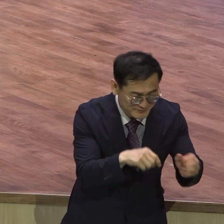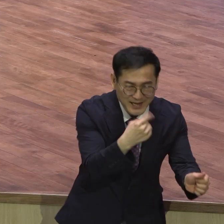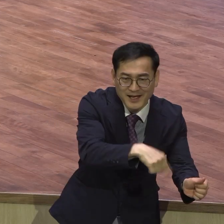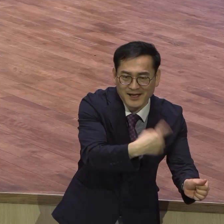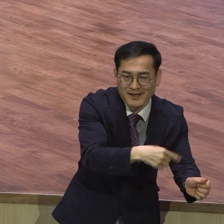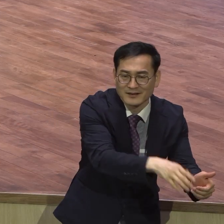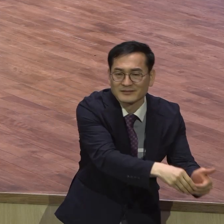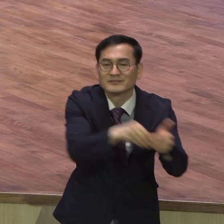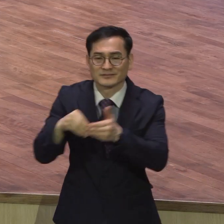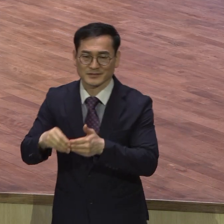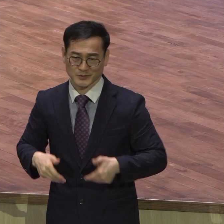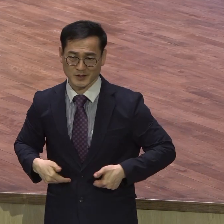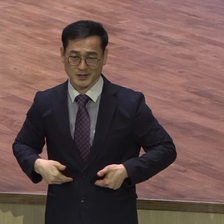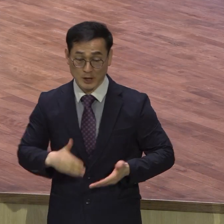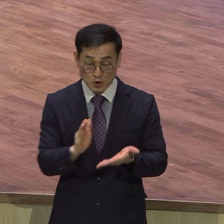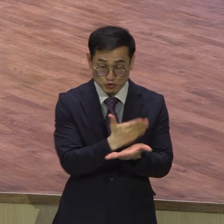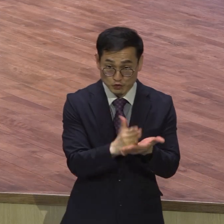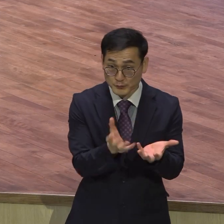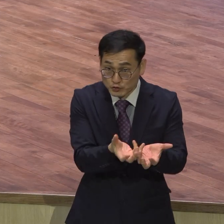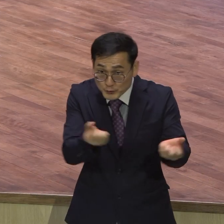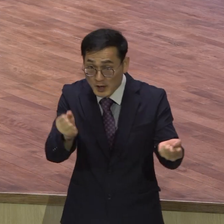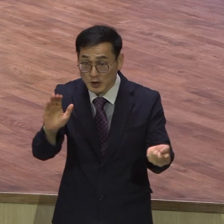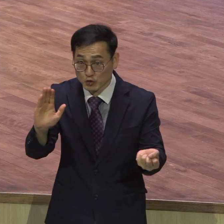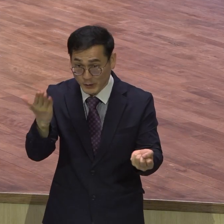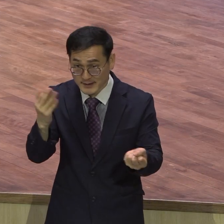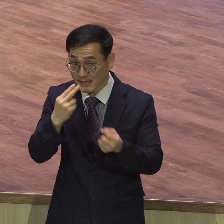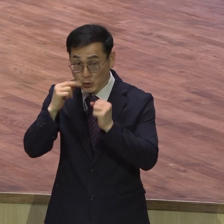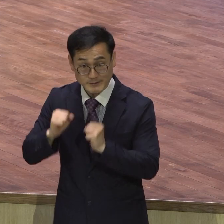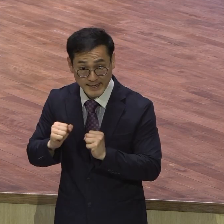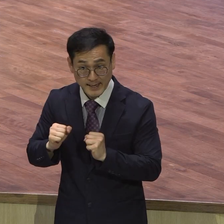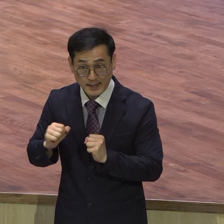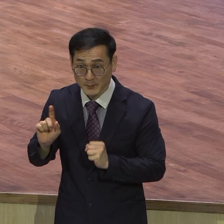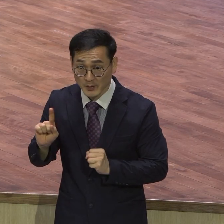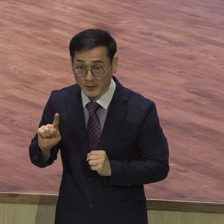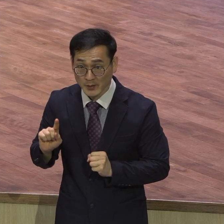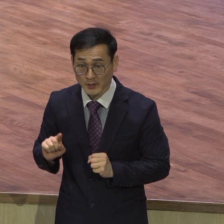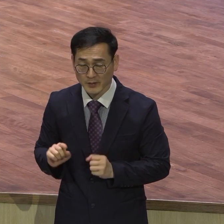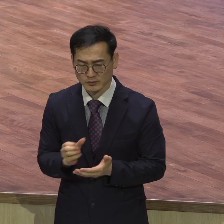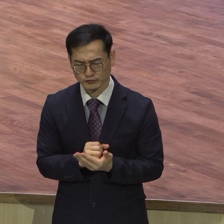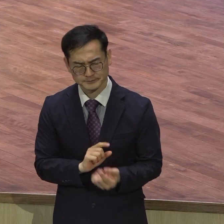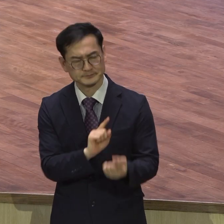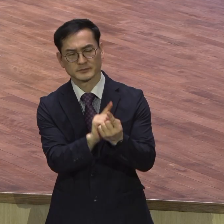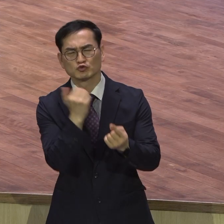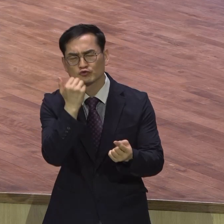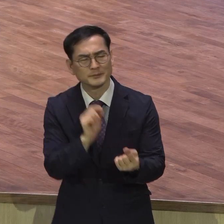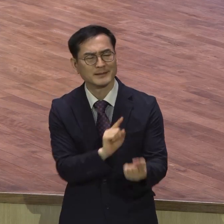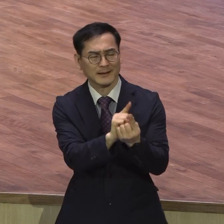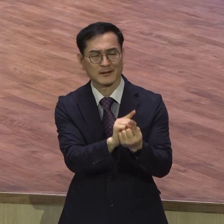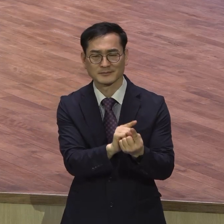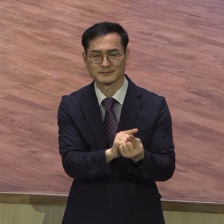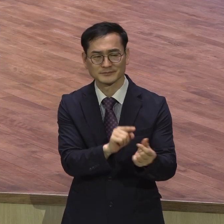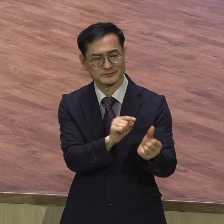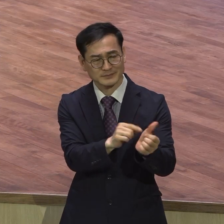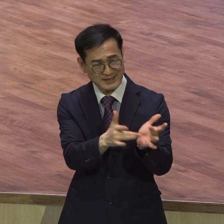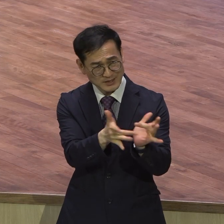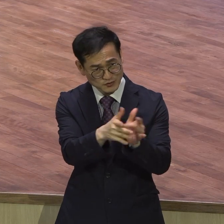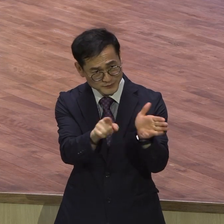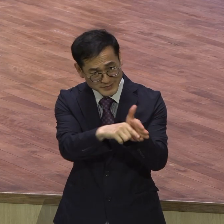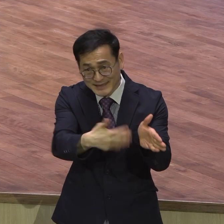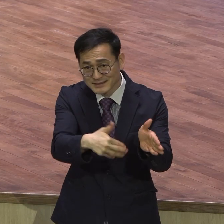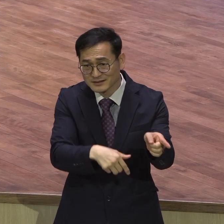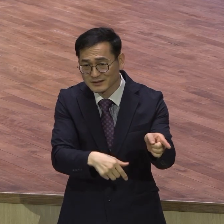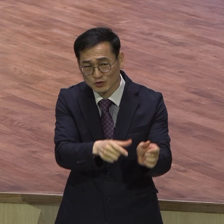구별된 존재감이 뭐예요? 내가 우연히 어떤 사람을 만났는데 그 사람이 보니까 예수를 안 믿어.